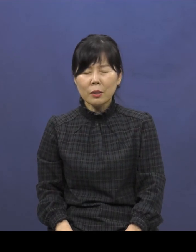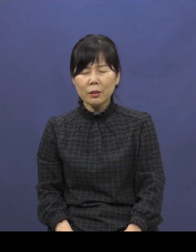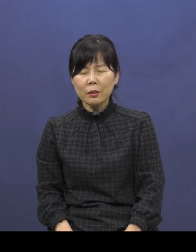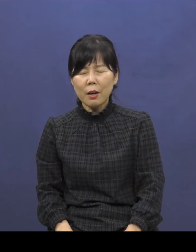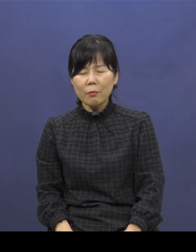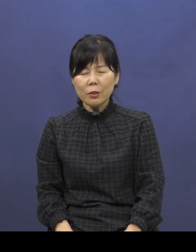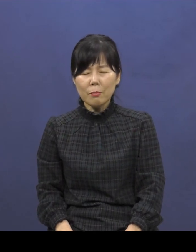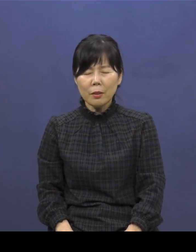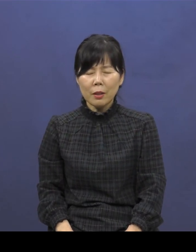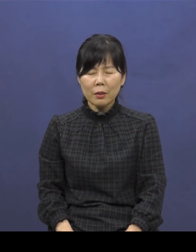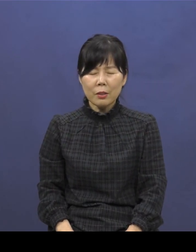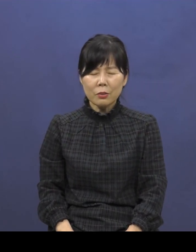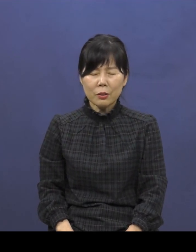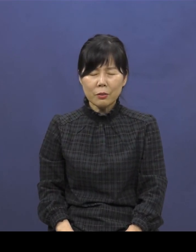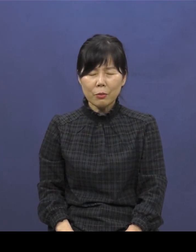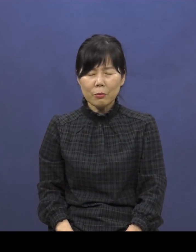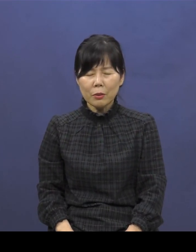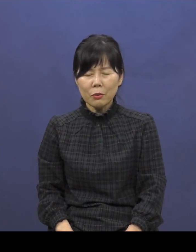아무리